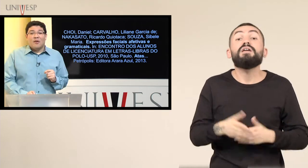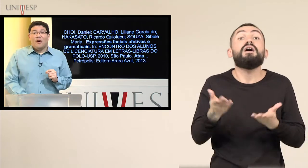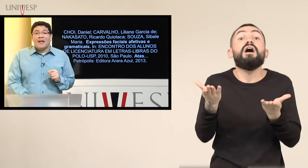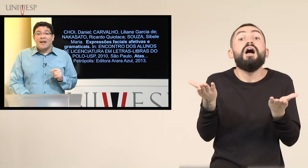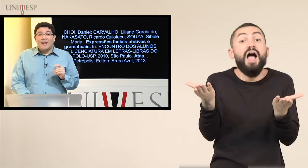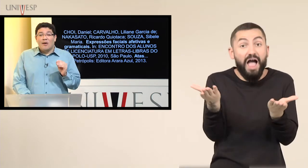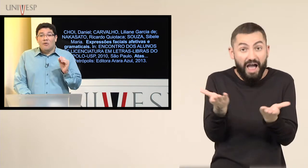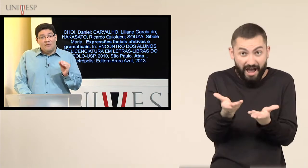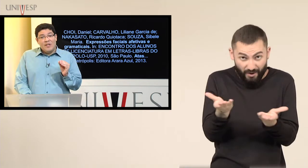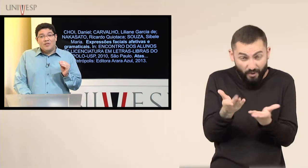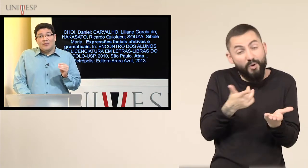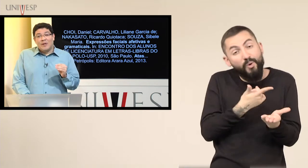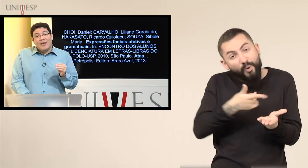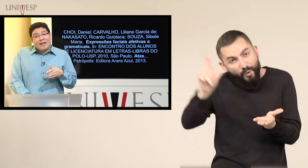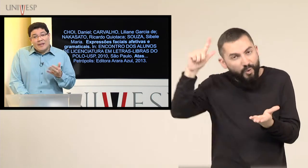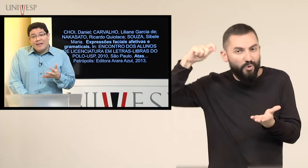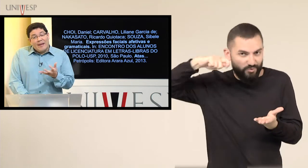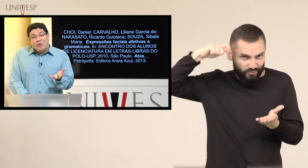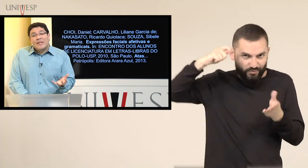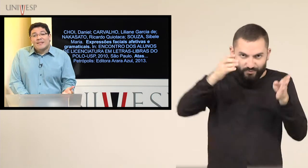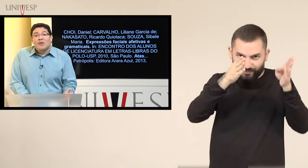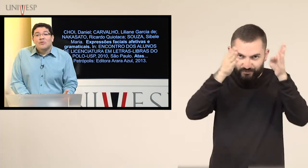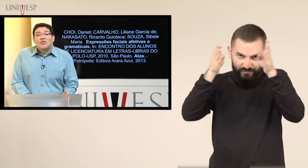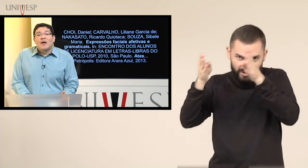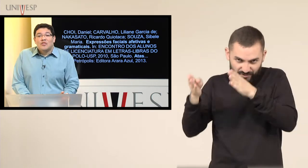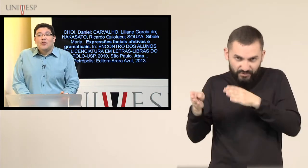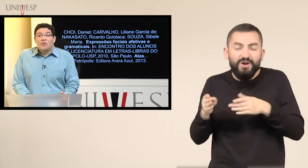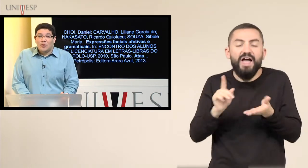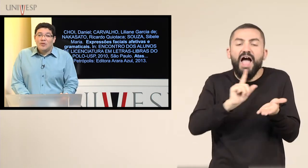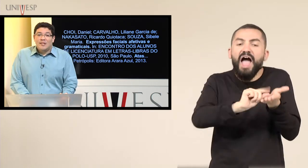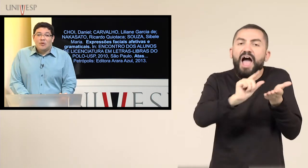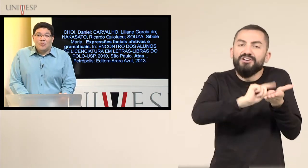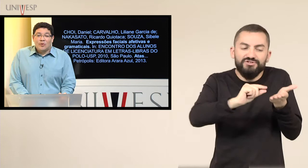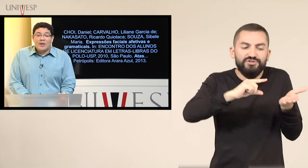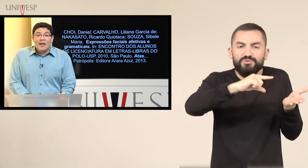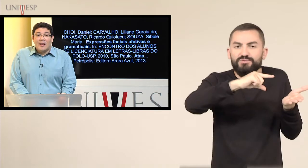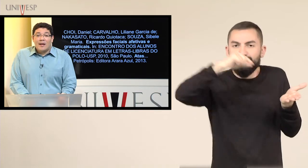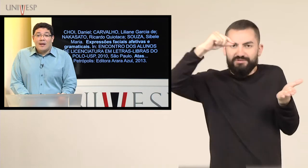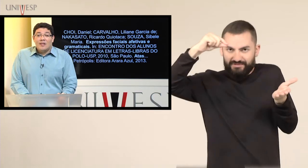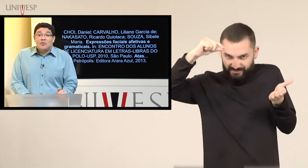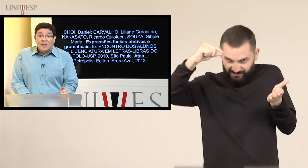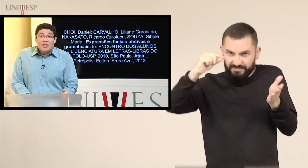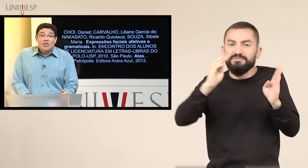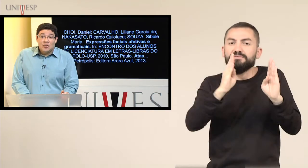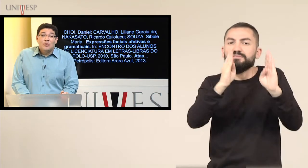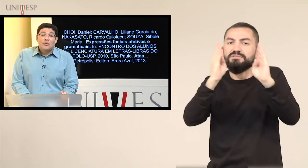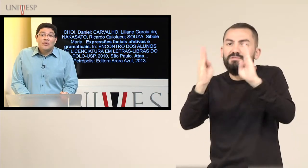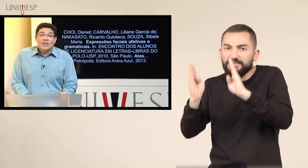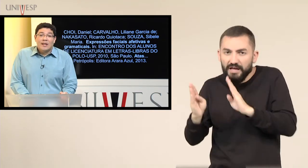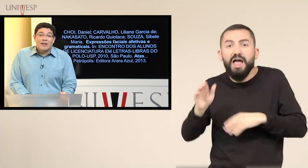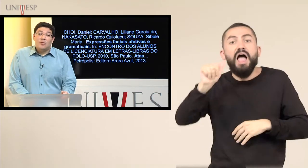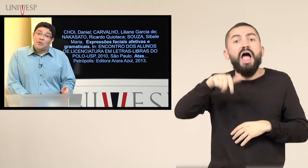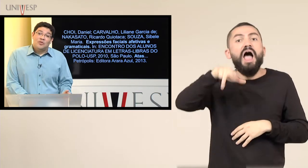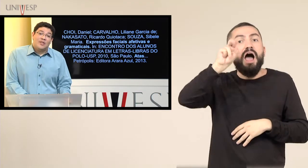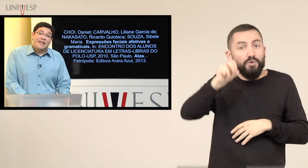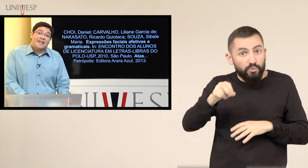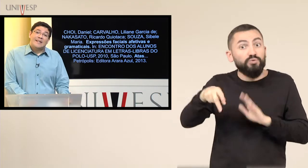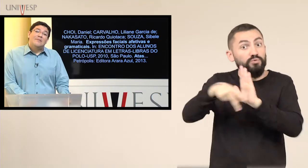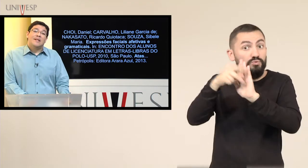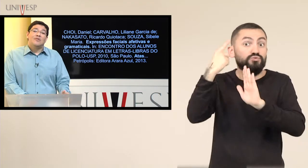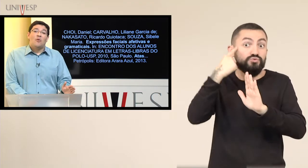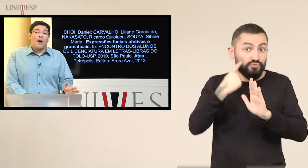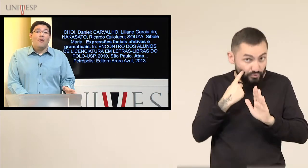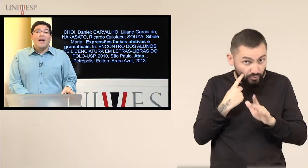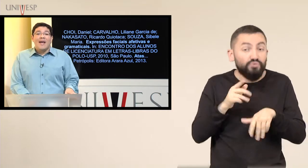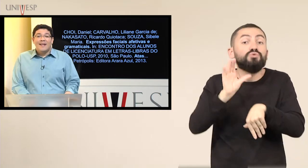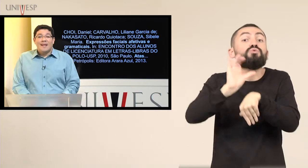Vejamos agora um vídeo que é um excerto de um artigo produzido por estudantes surdos do curso de Letras